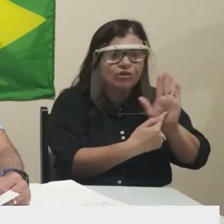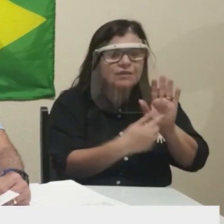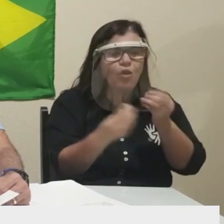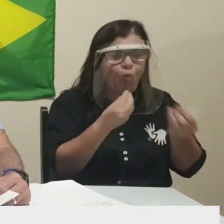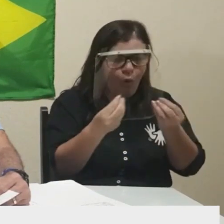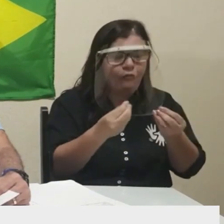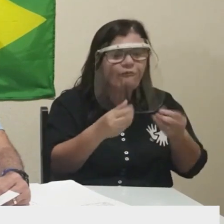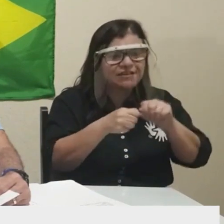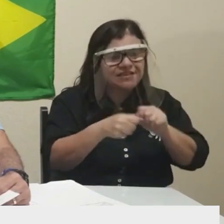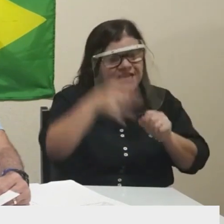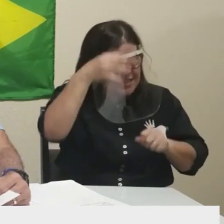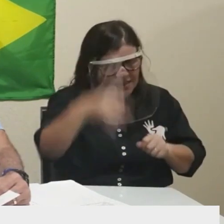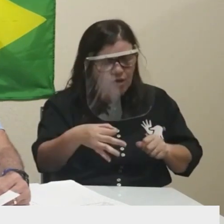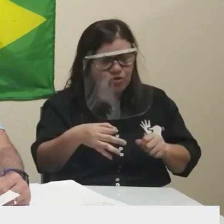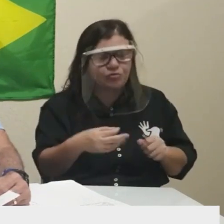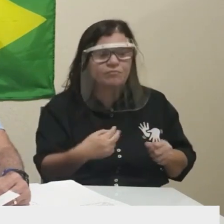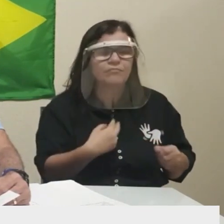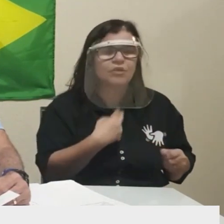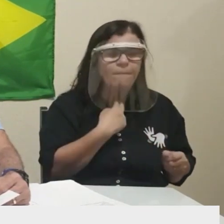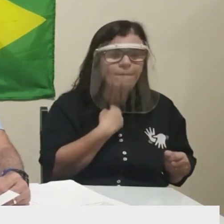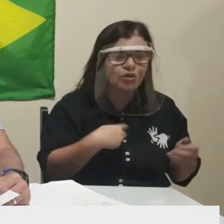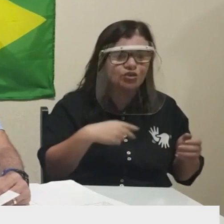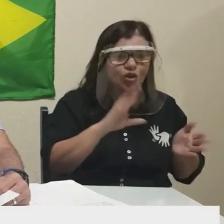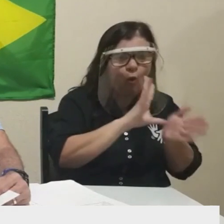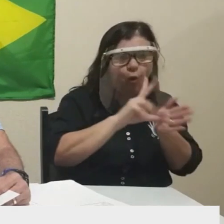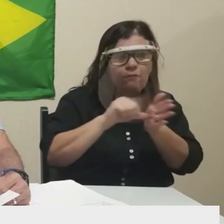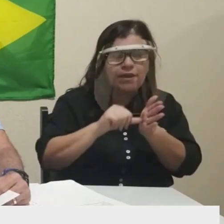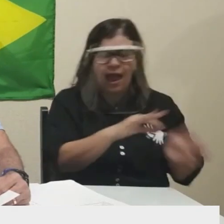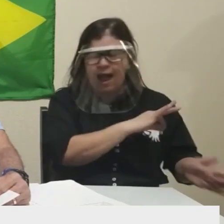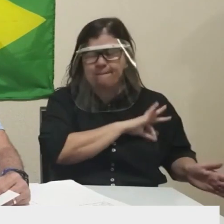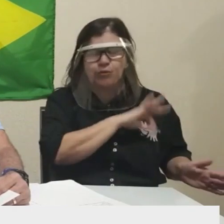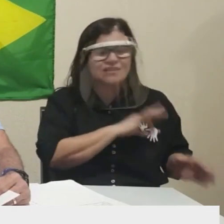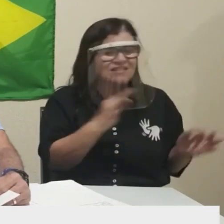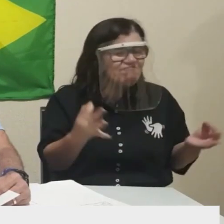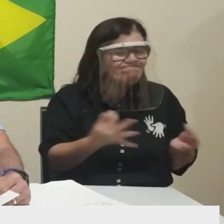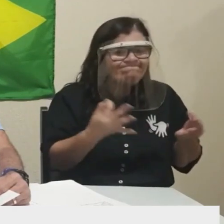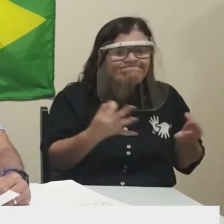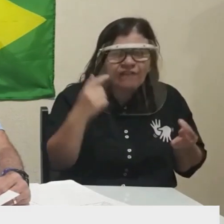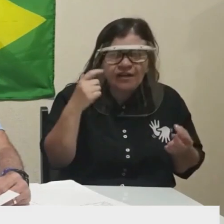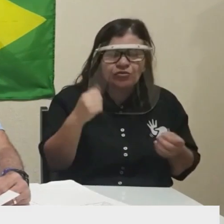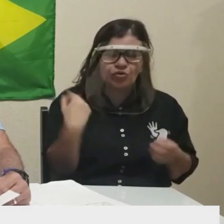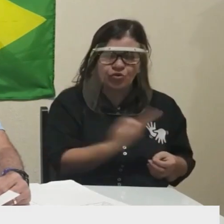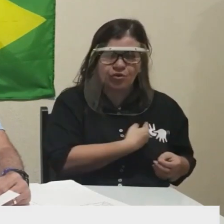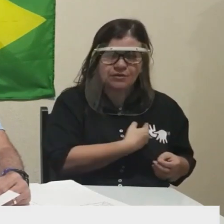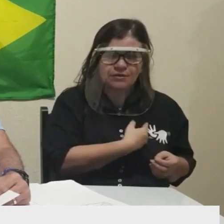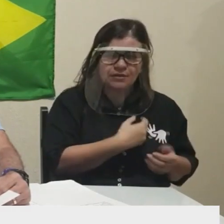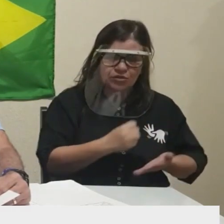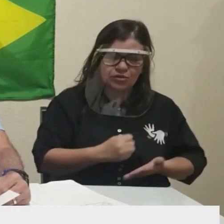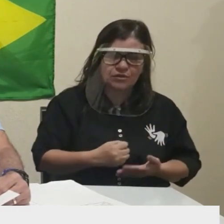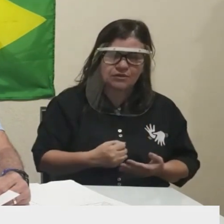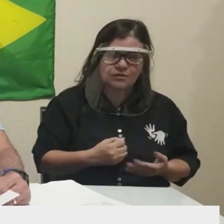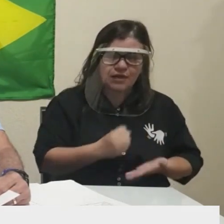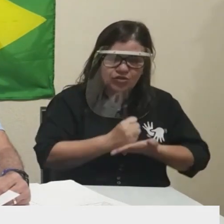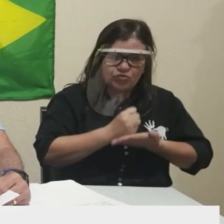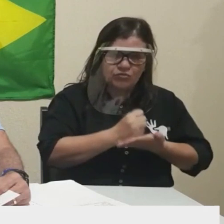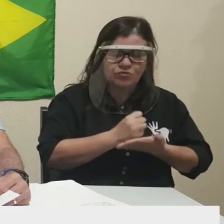combate à corrupção. A Polícia Federal tem atuado como nunca. Nós, desde que assumimos, presidente, temos